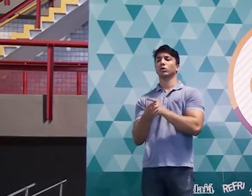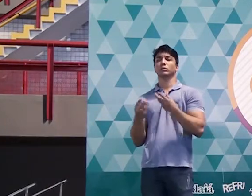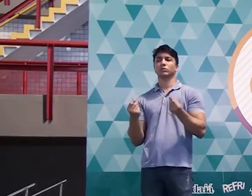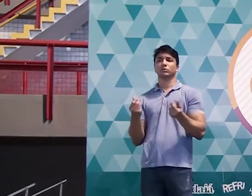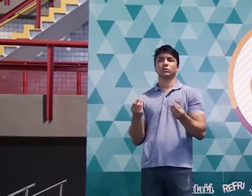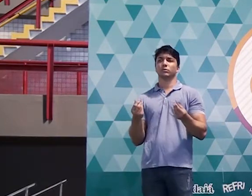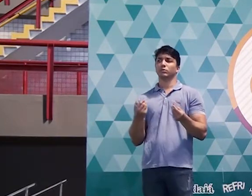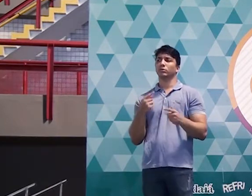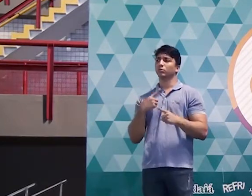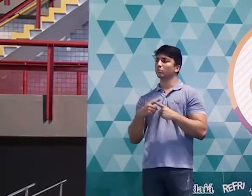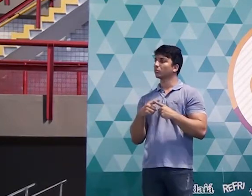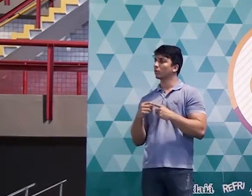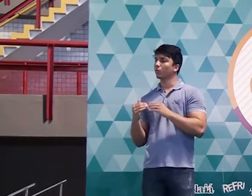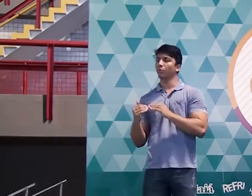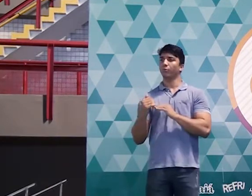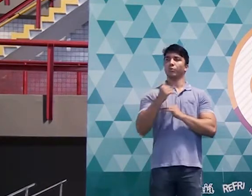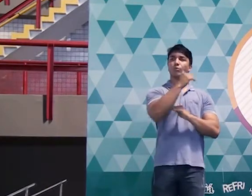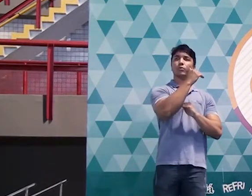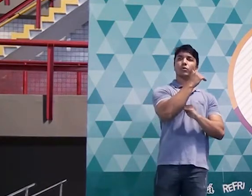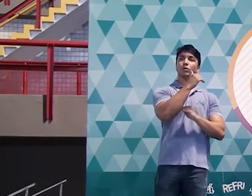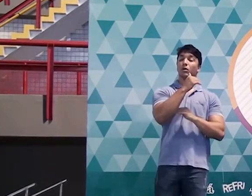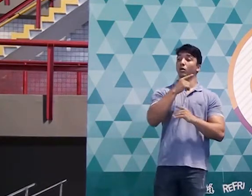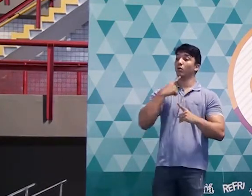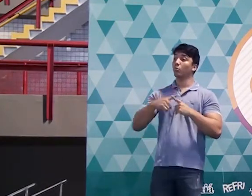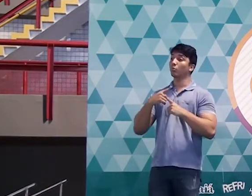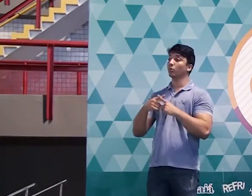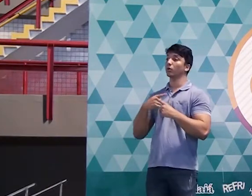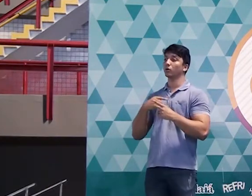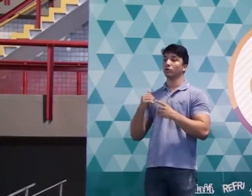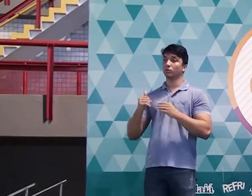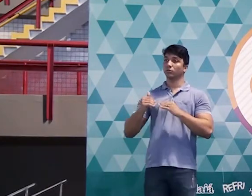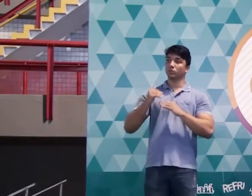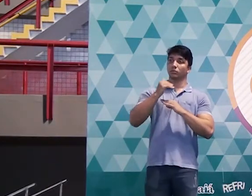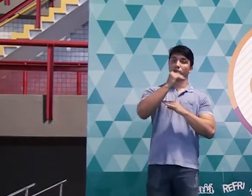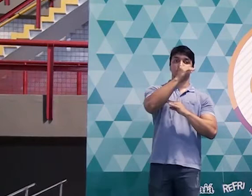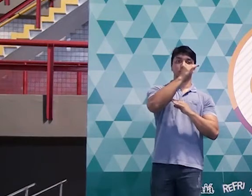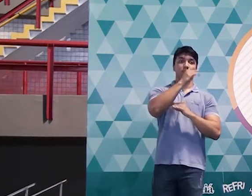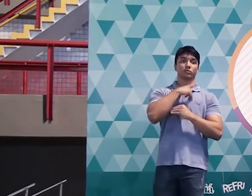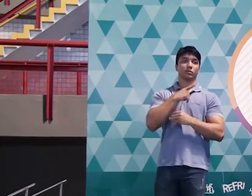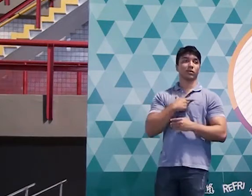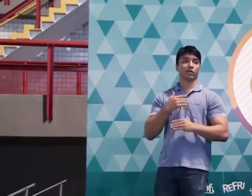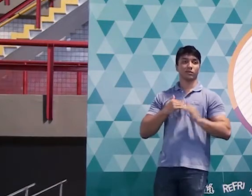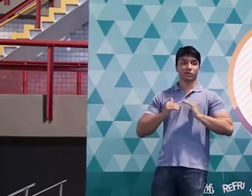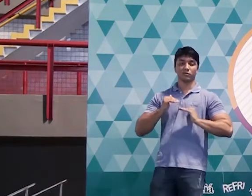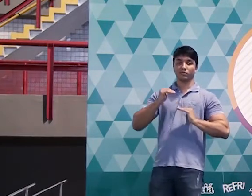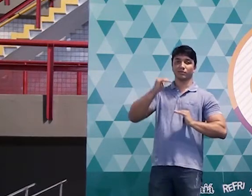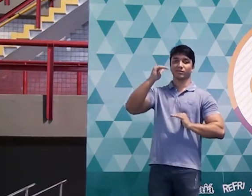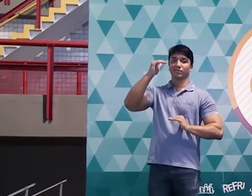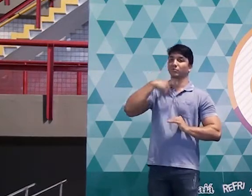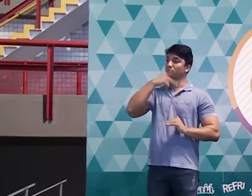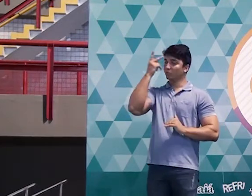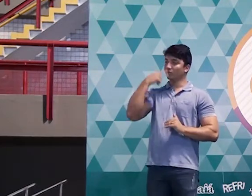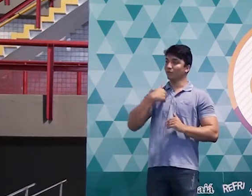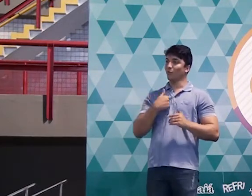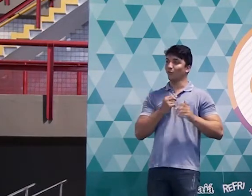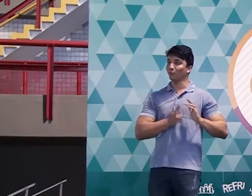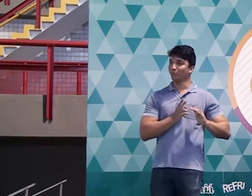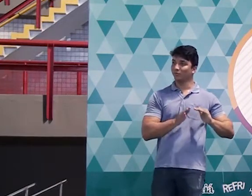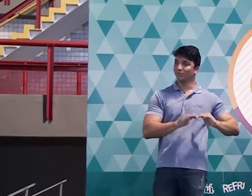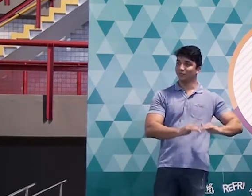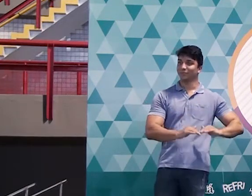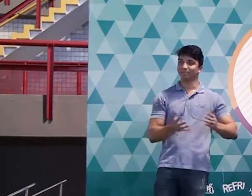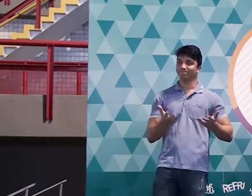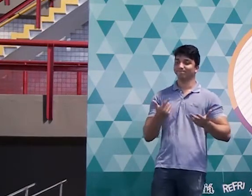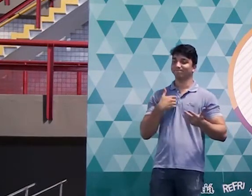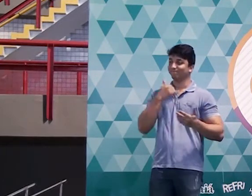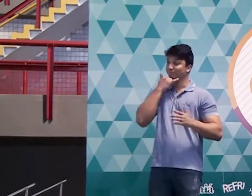Baixa para ir para a Alta. Porque a gente não começa baixinho e vai crescendo na teoria, né? Quem cresce, que eu fiquei na baixa, tá